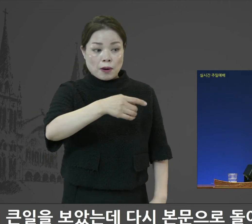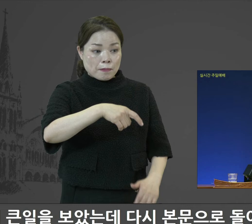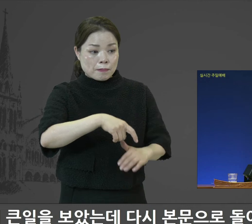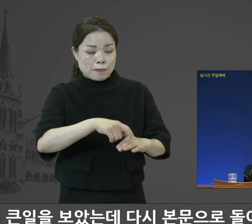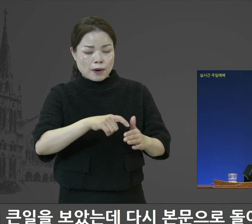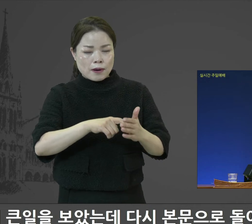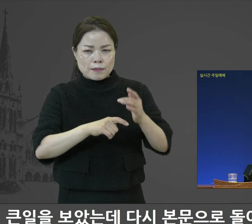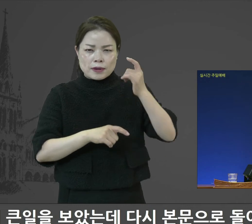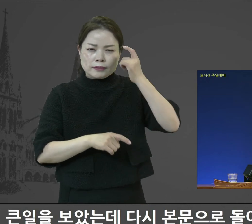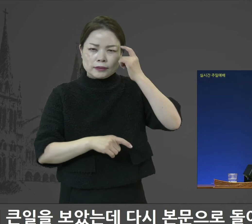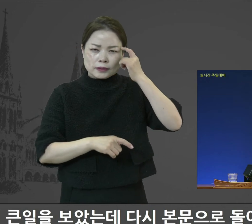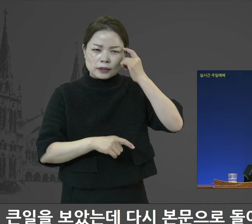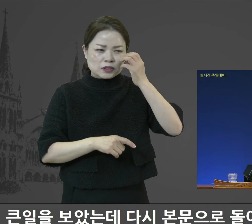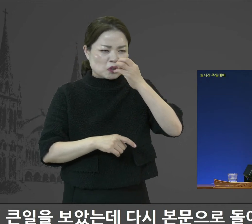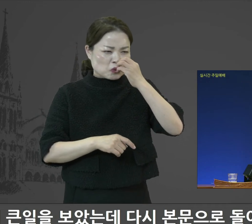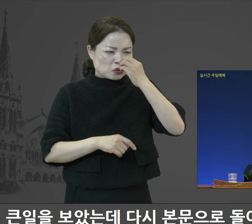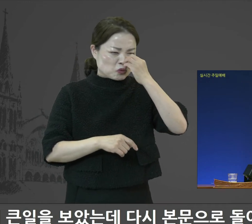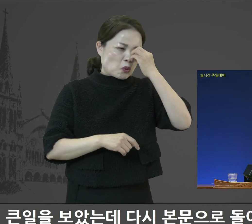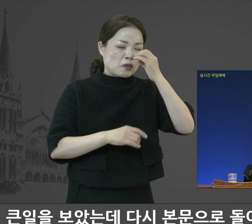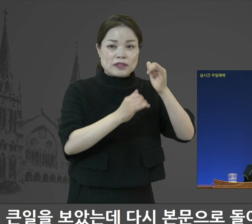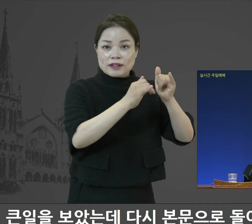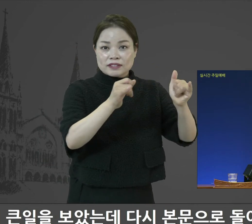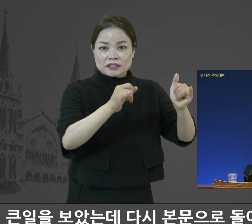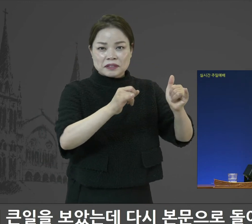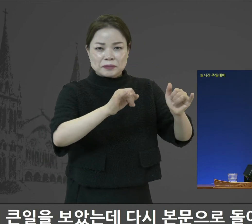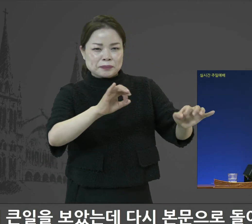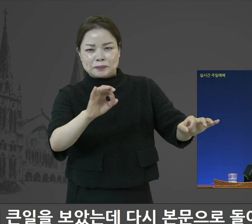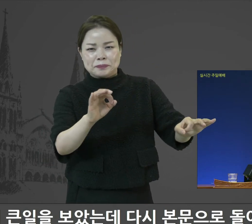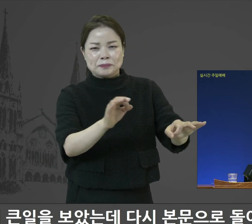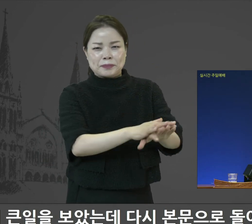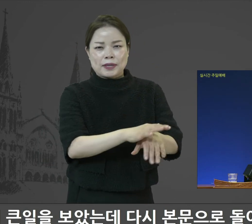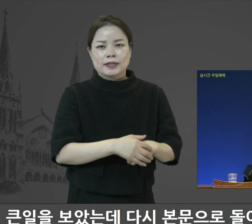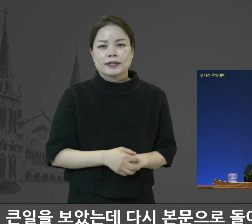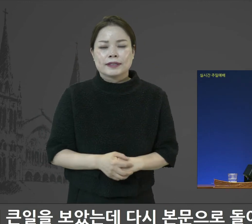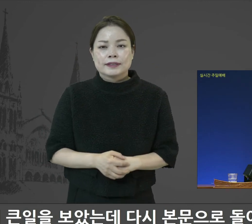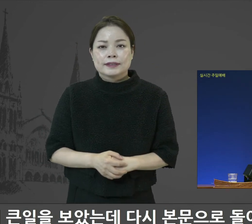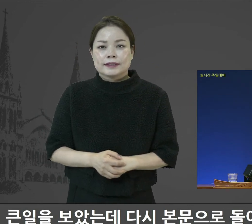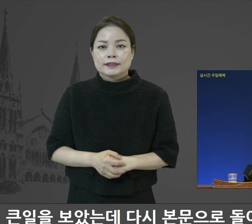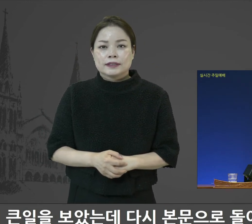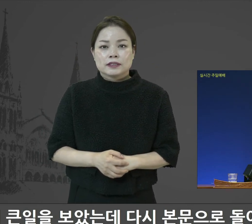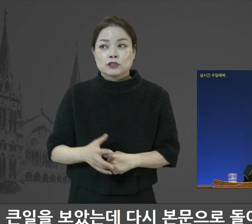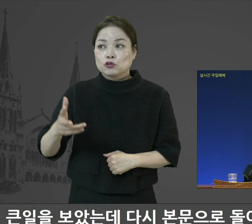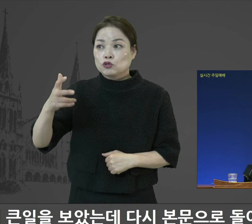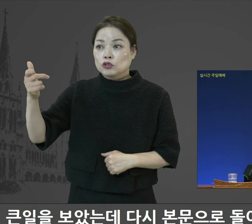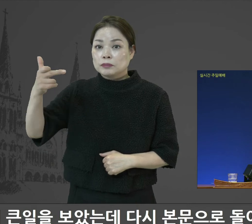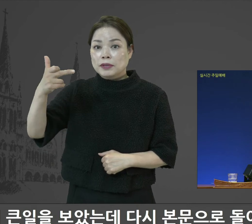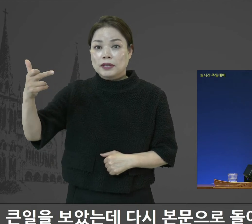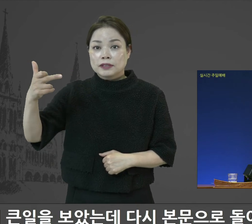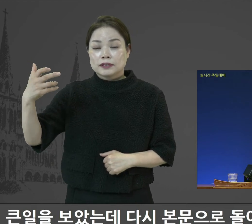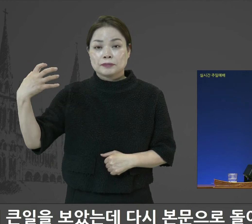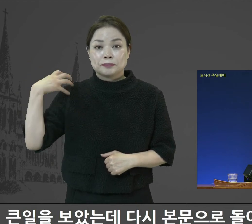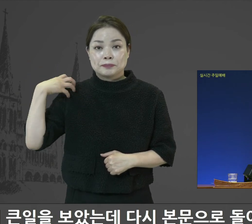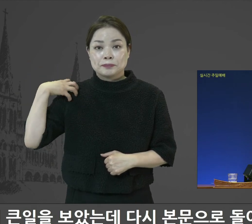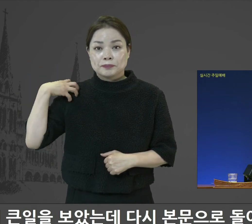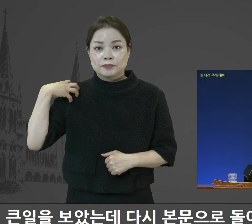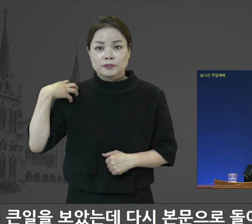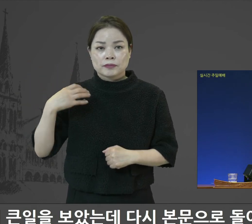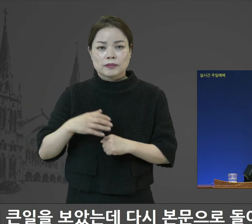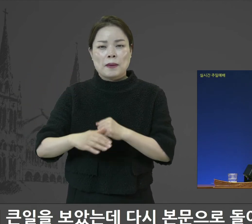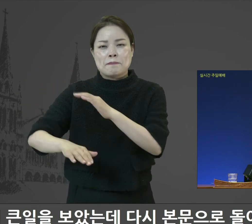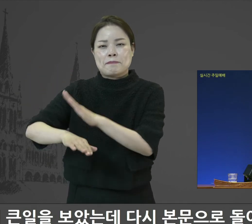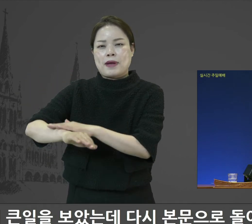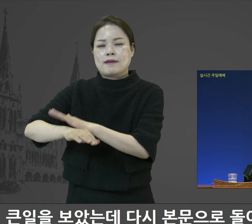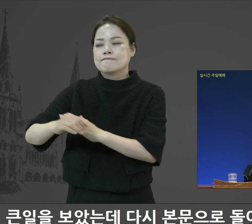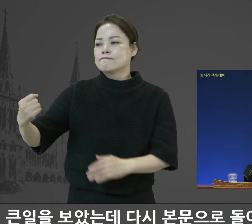마음의 생각이 교만한 자들을 흩으시고. 주님의 큰일은 팔로